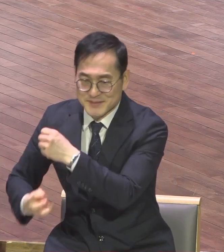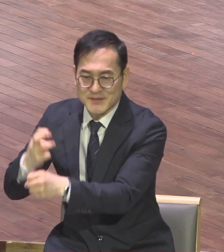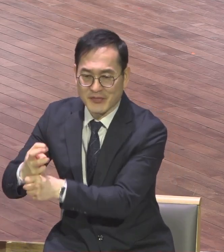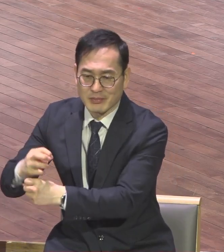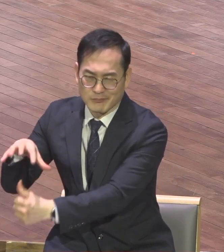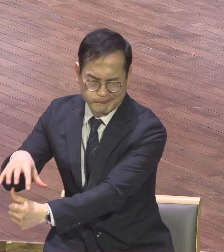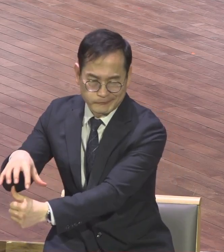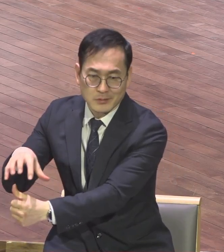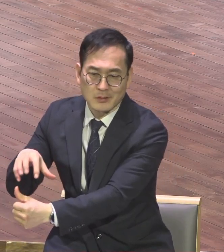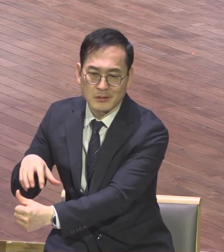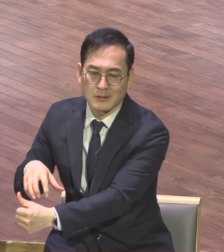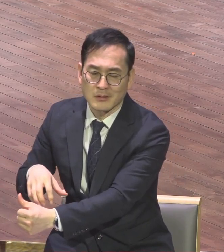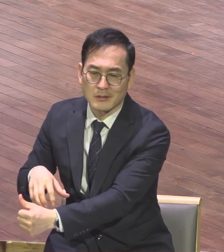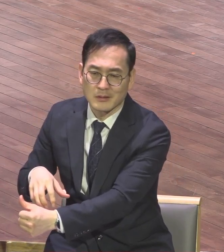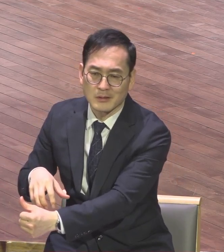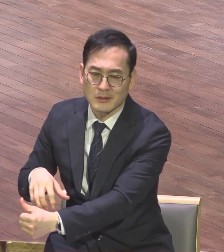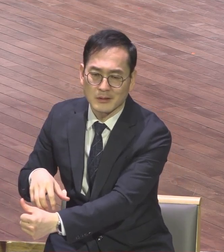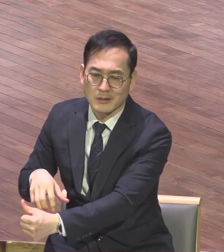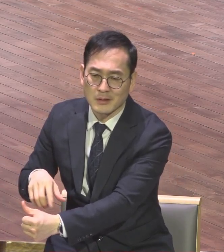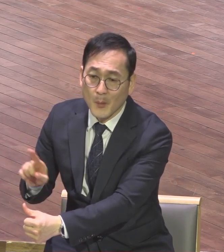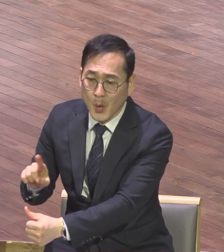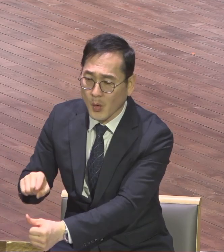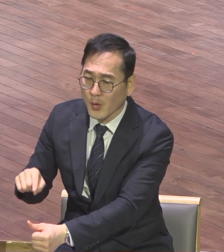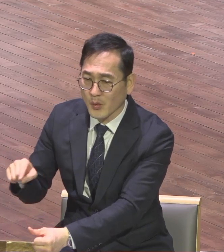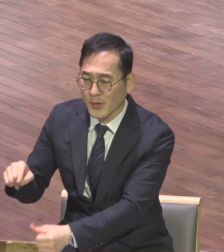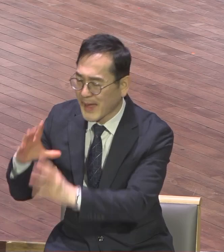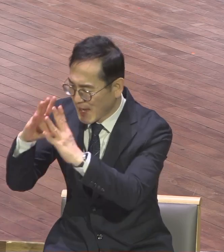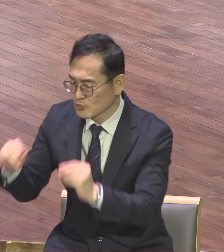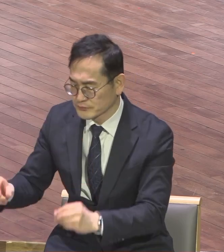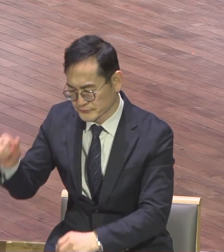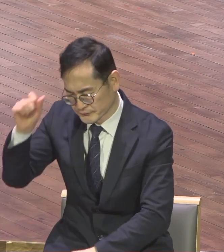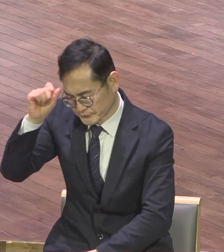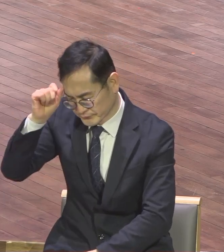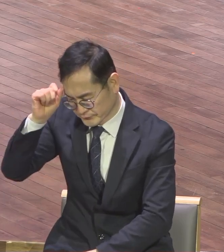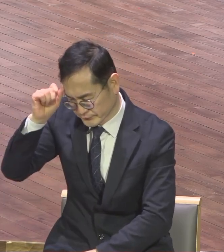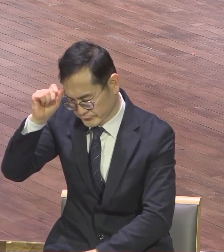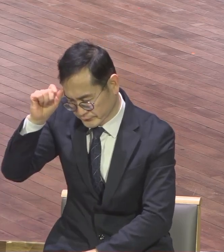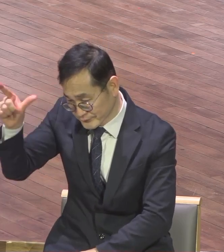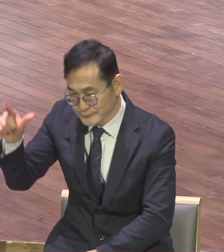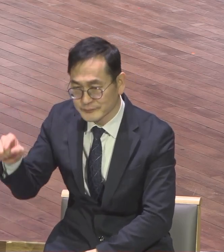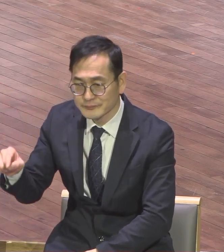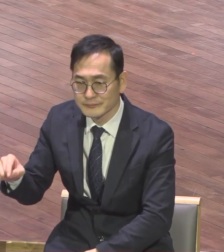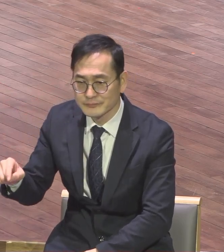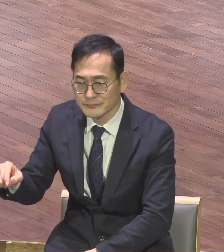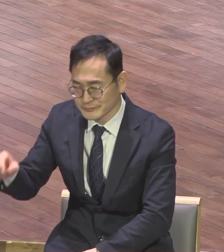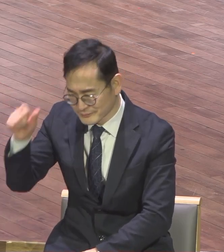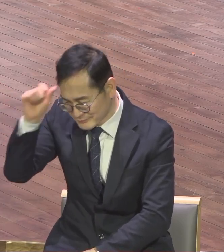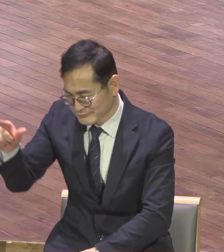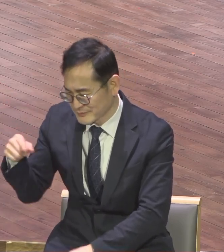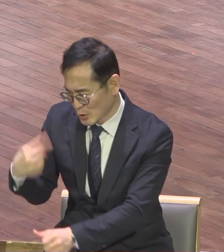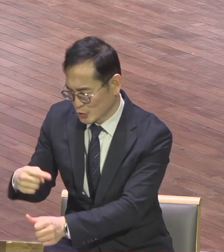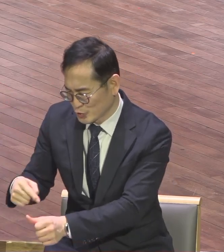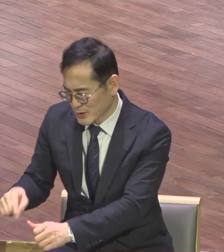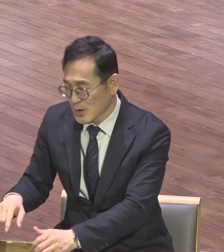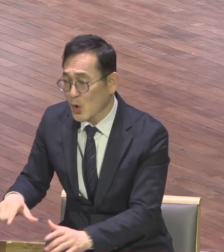유대인들이, 이 말이 뭐죠? 최고의 교육, 최고의 리더십, 그것으로 안 된다는 겁니다.